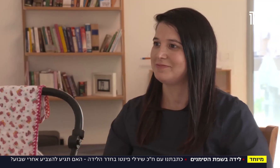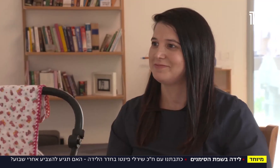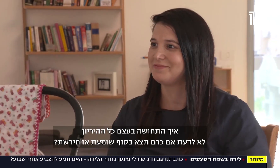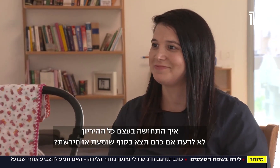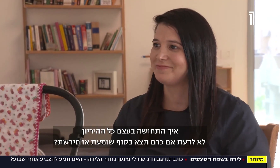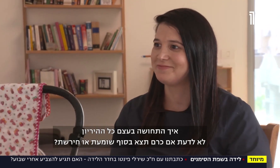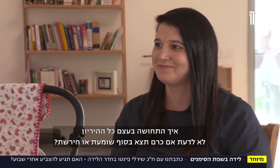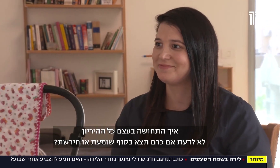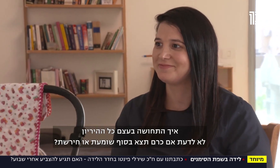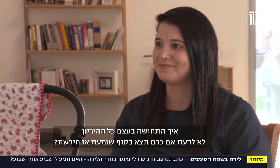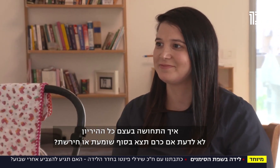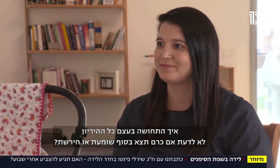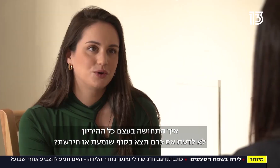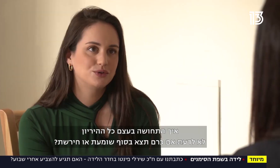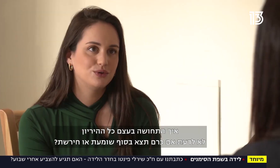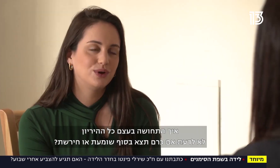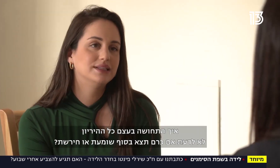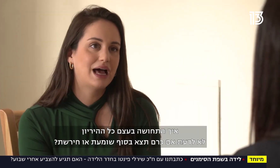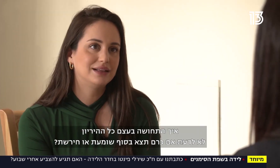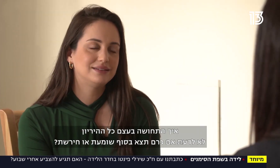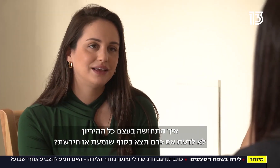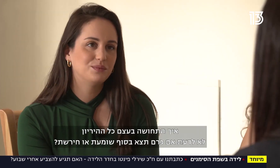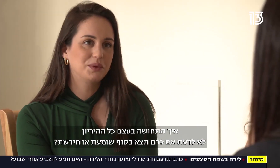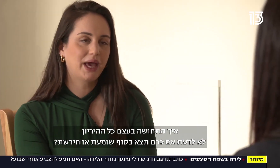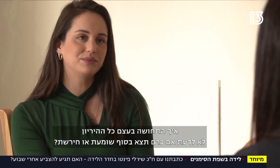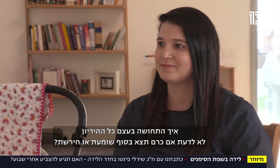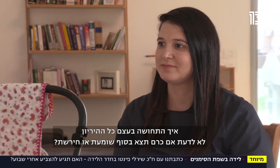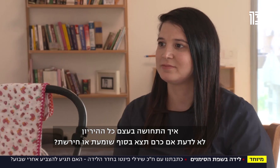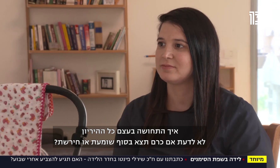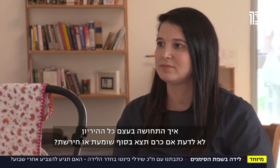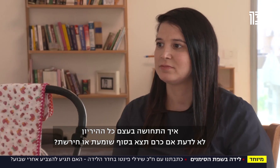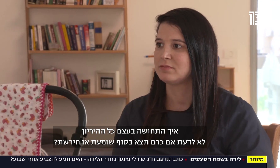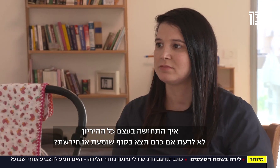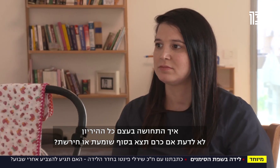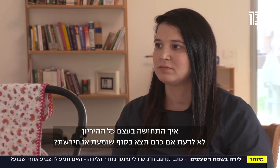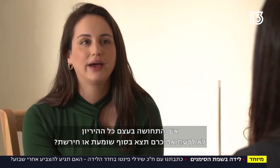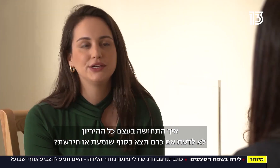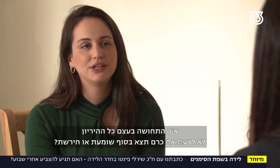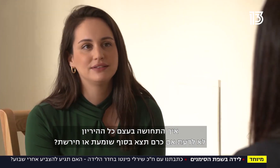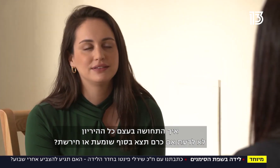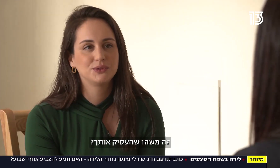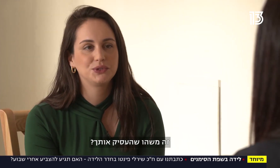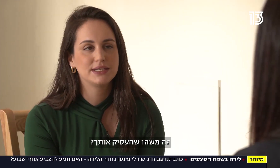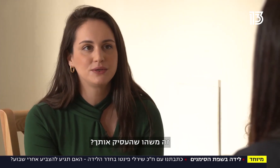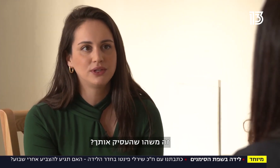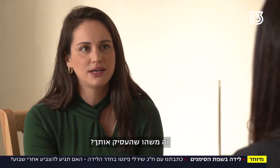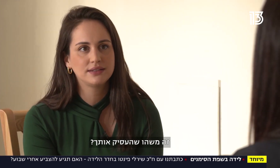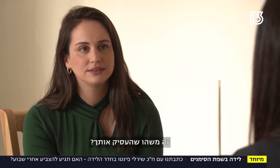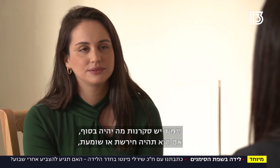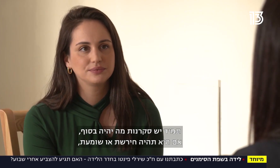איך התחושה בעצם כל ההיריון לא לדעת אם קרם תצא בסוף שומעת או חרשת? זה משהו שהעסיק אותך?